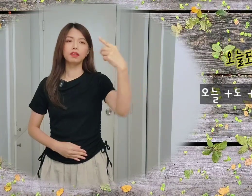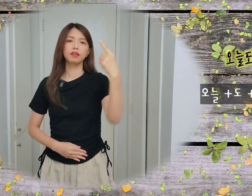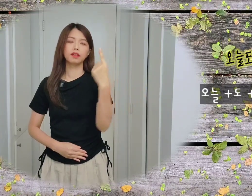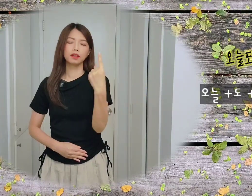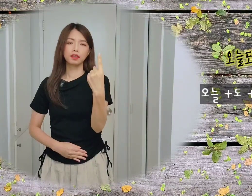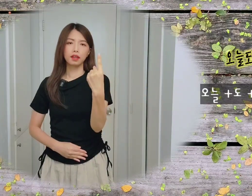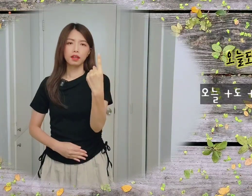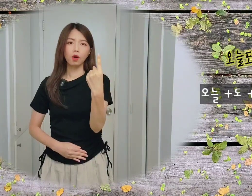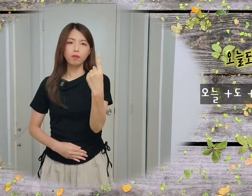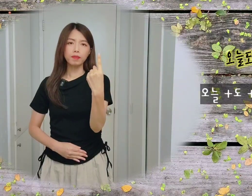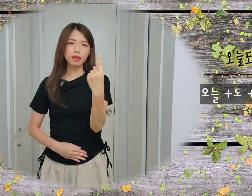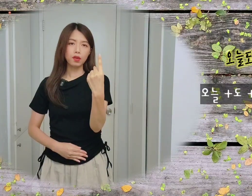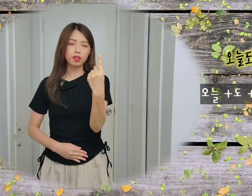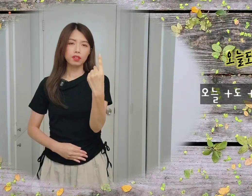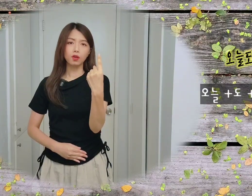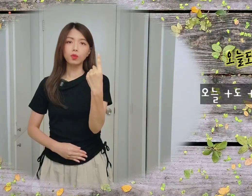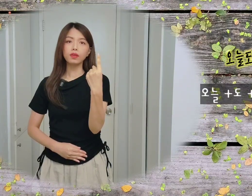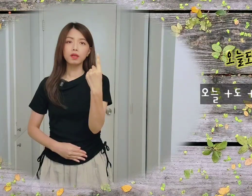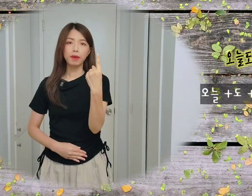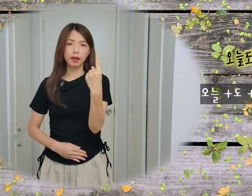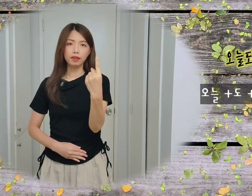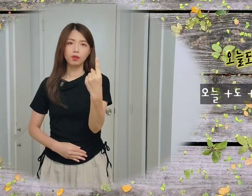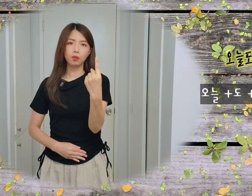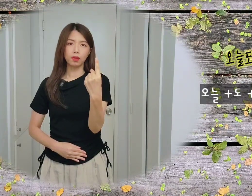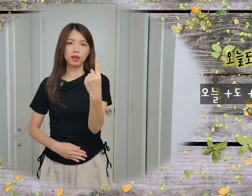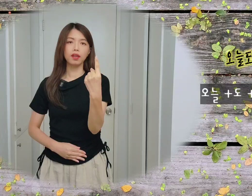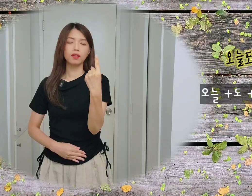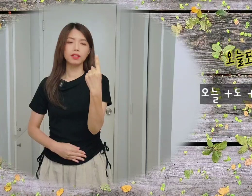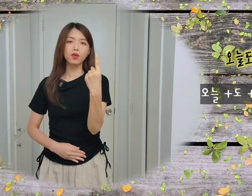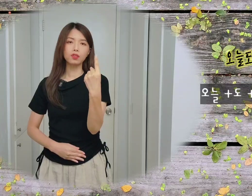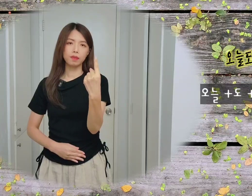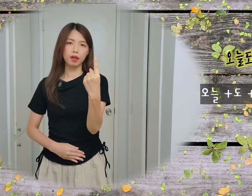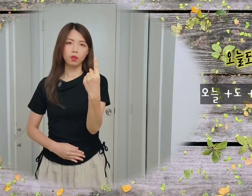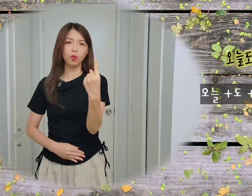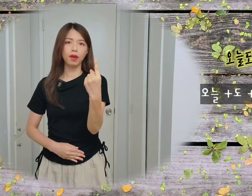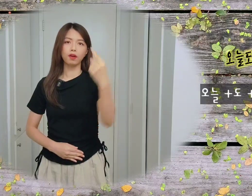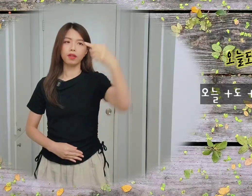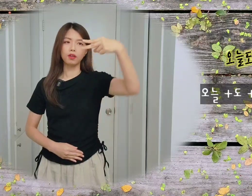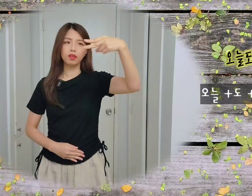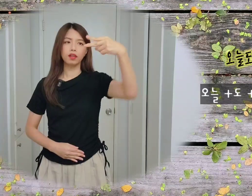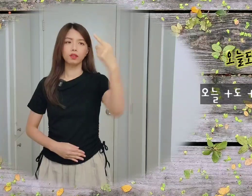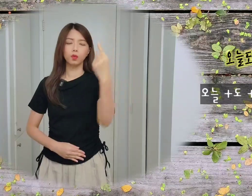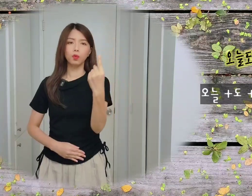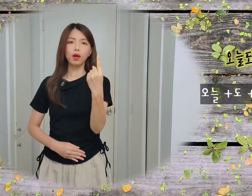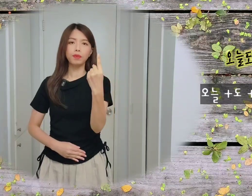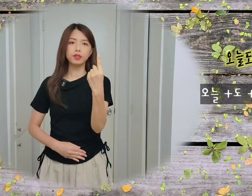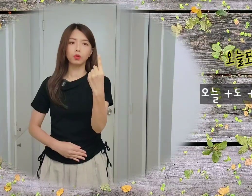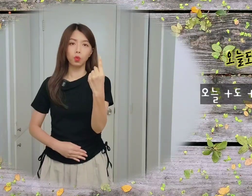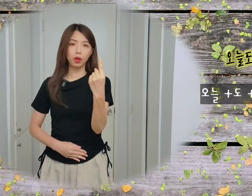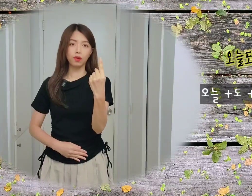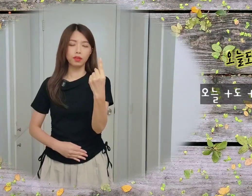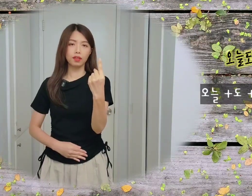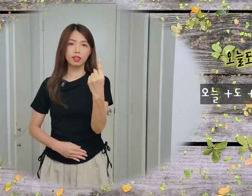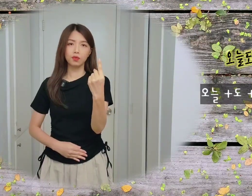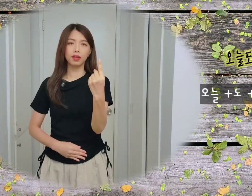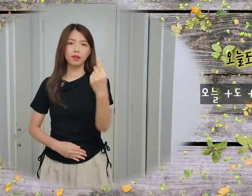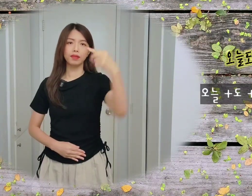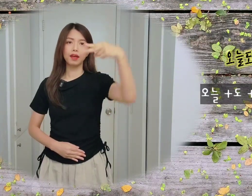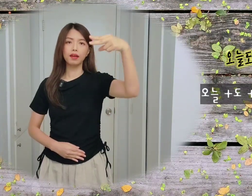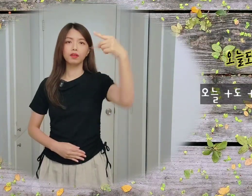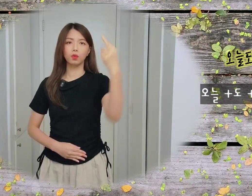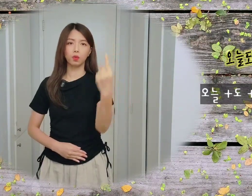디귿, 검지만 세우셔서 손등이 바깥으로 보이게 이렇게 세우시면 오예요. 그래서 디귿오 합해서 도라고 한 뜻의